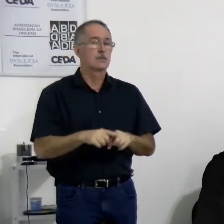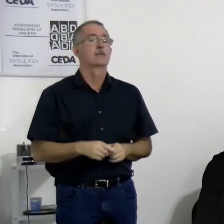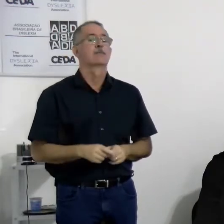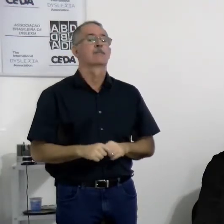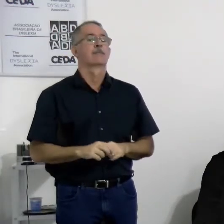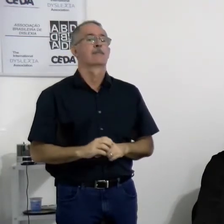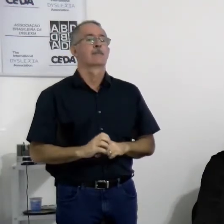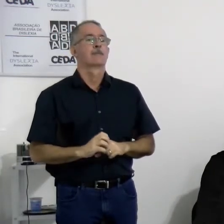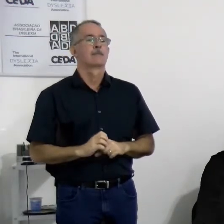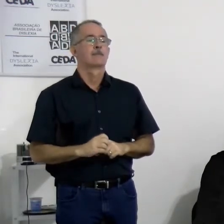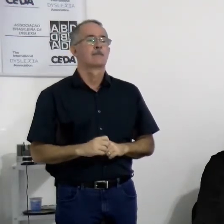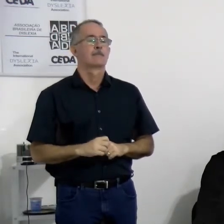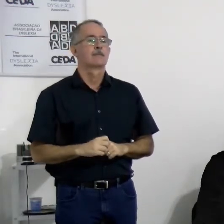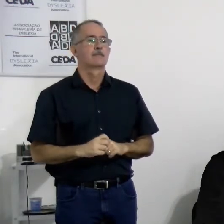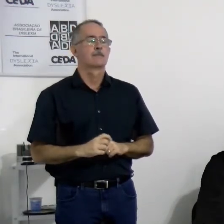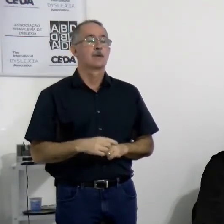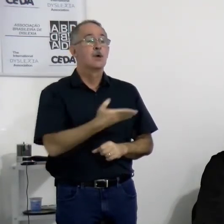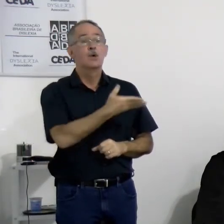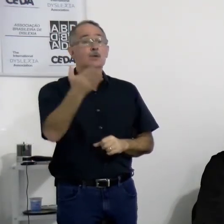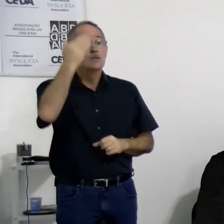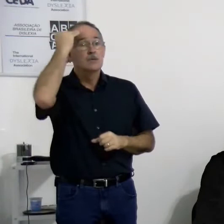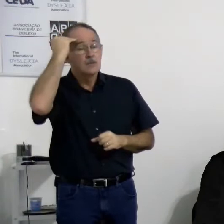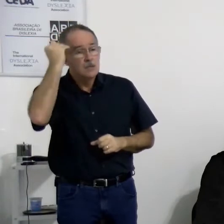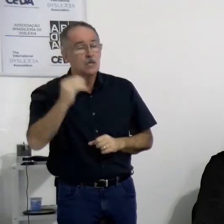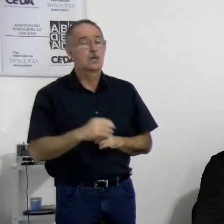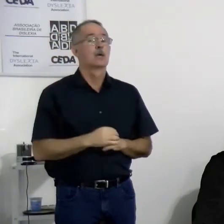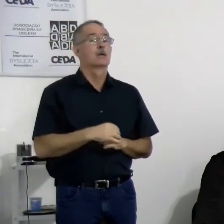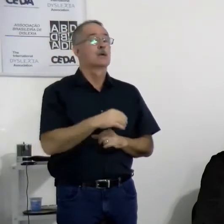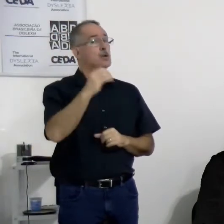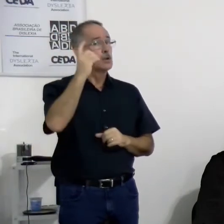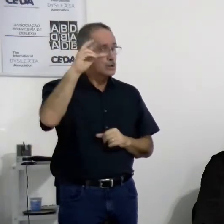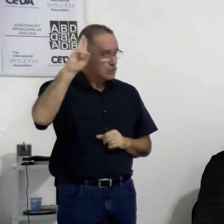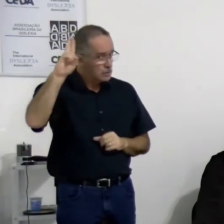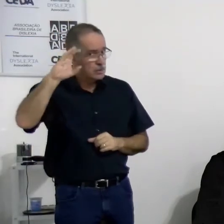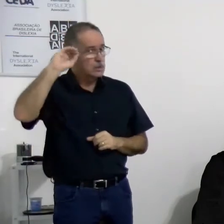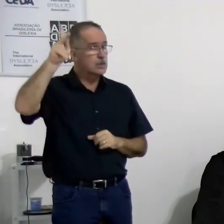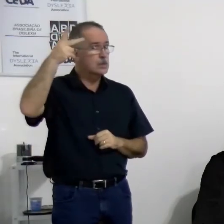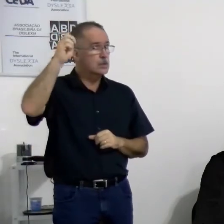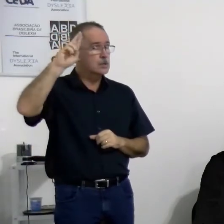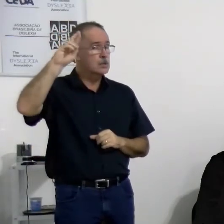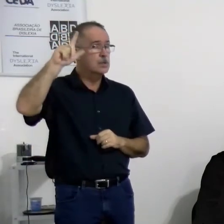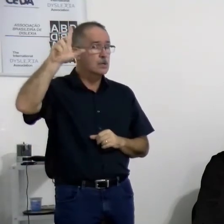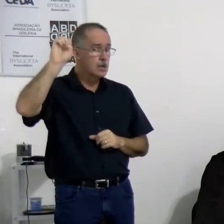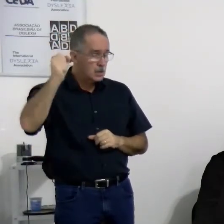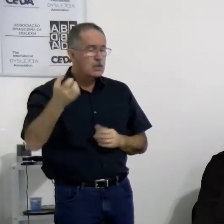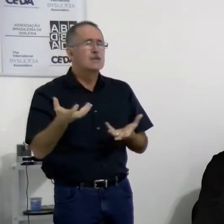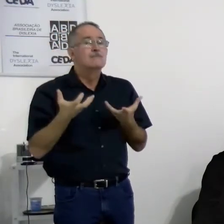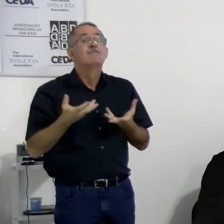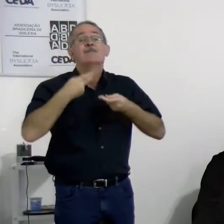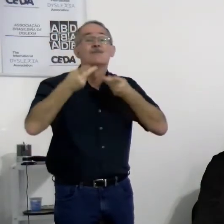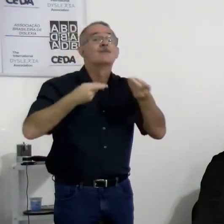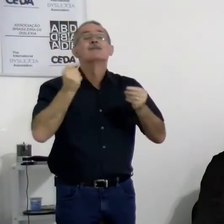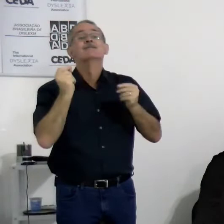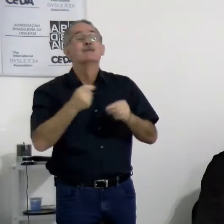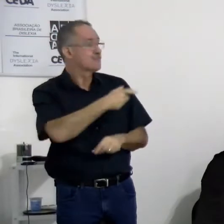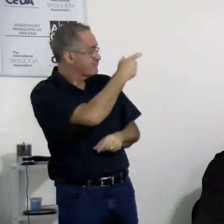VSMI. Você sabe, depois o Charles vai falar mais sobre ele, mas assim, eu gostaria muito de falar sobre o Charles, o que ele é importante